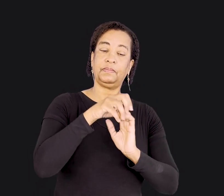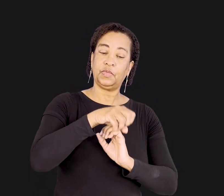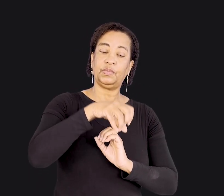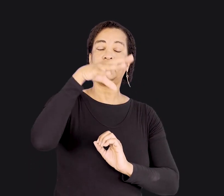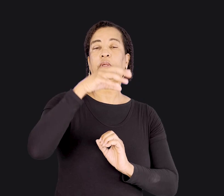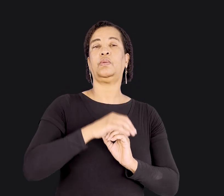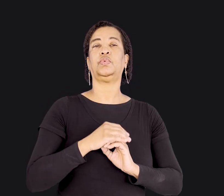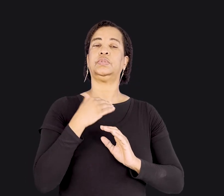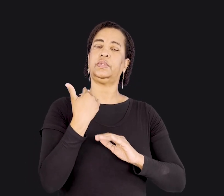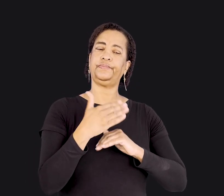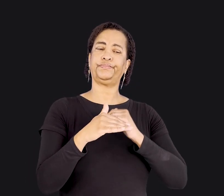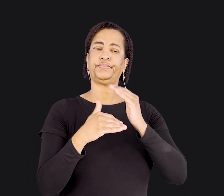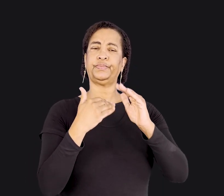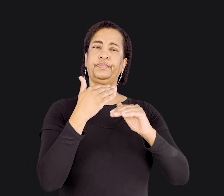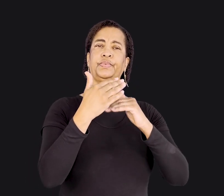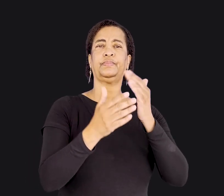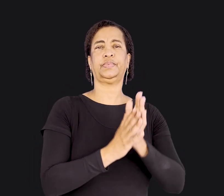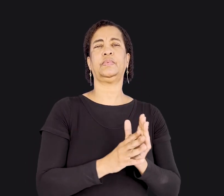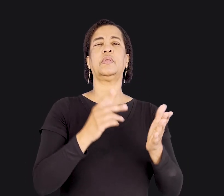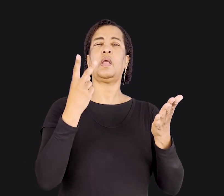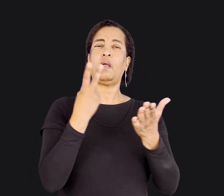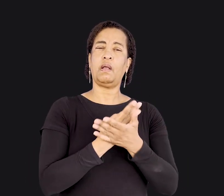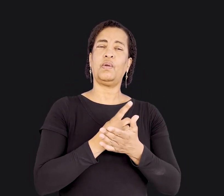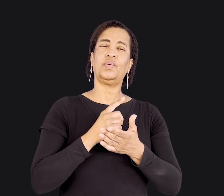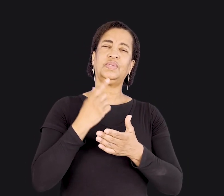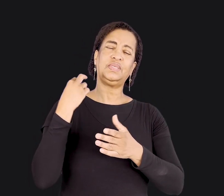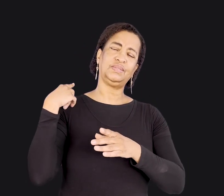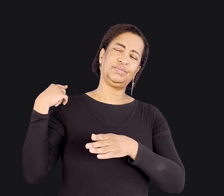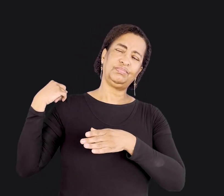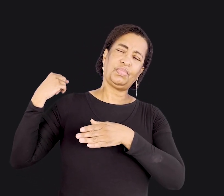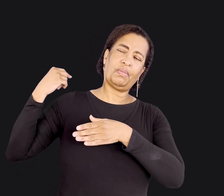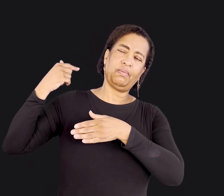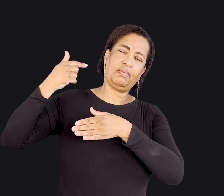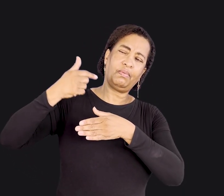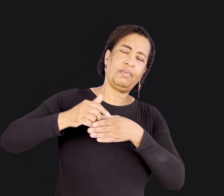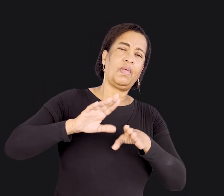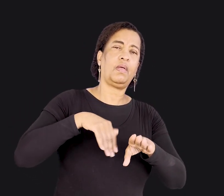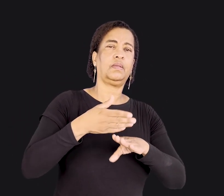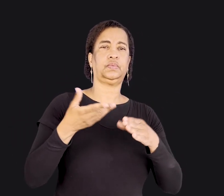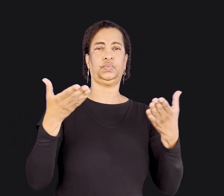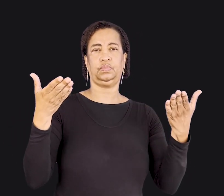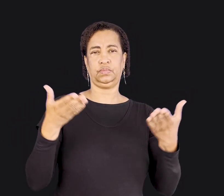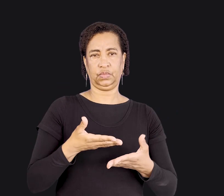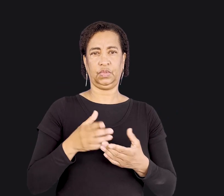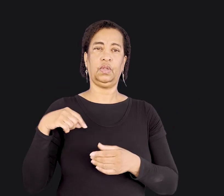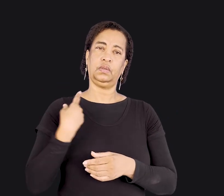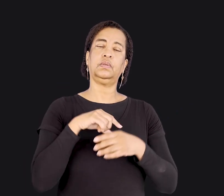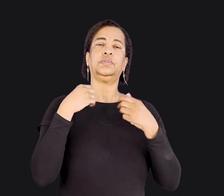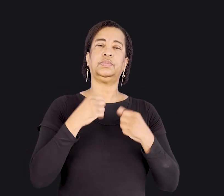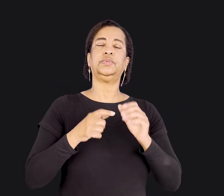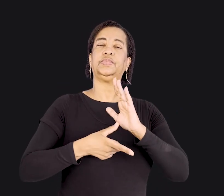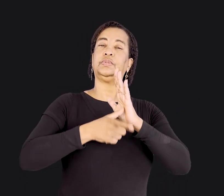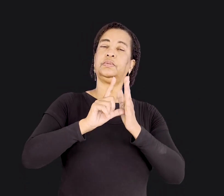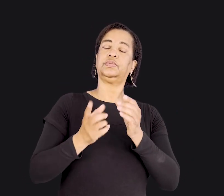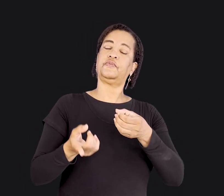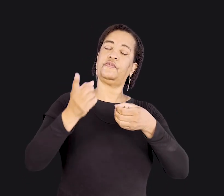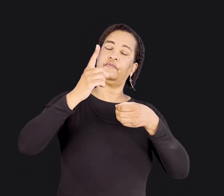e assim vai, hein? Tem sido assim desde o início da história da igreja. Precisamos, antes de tudo, voltar